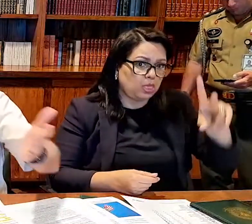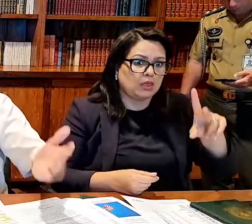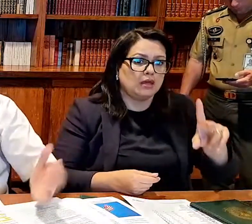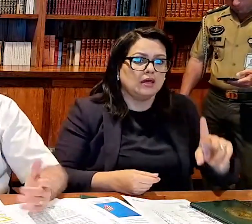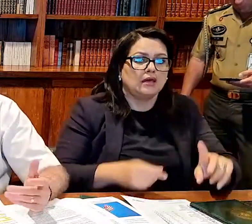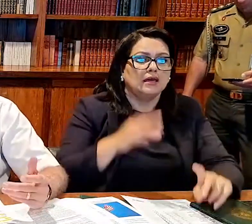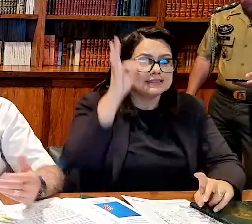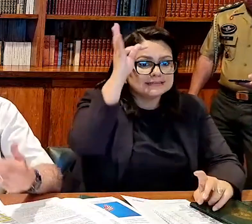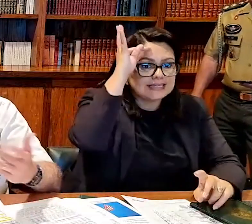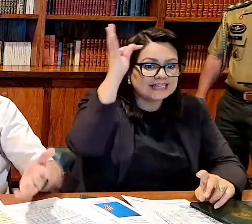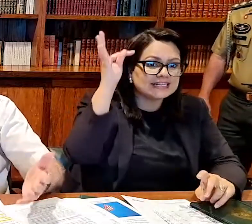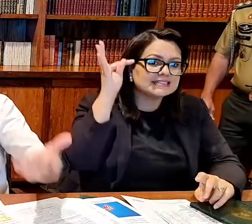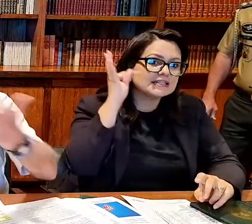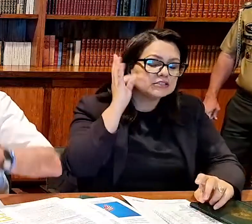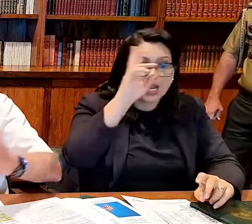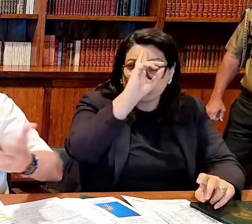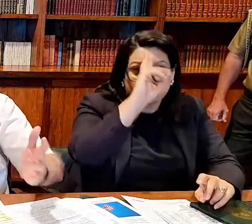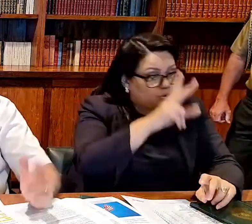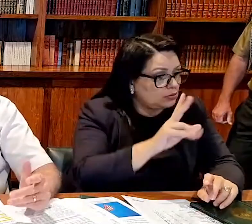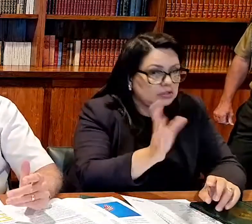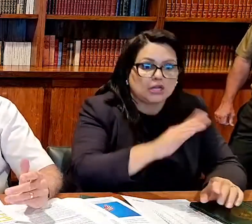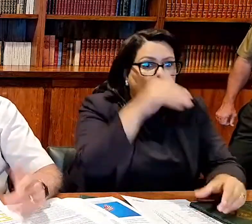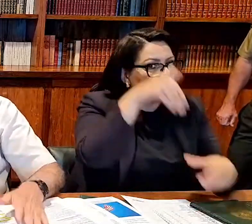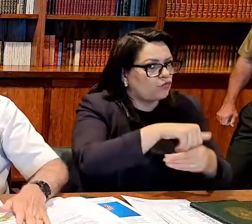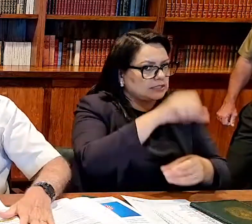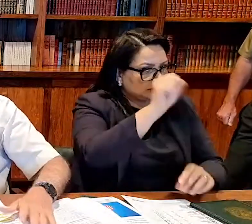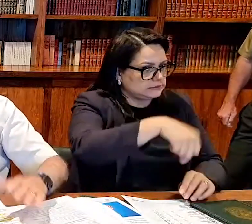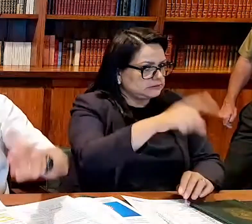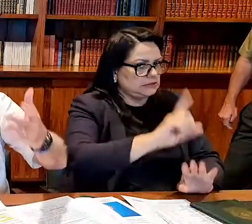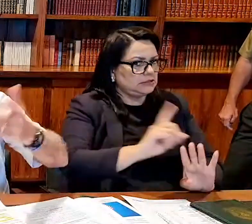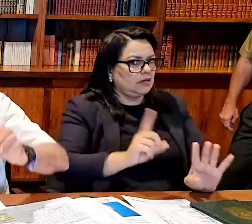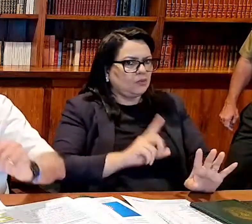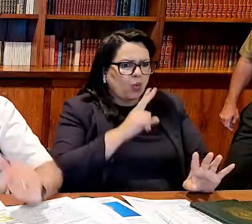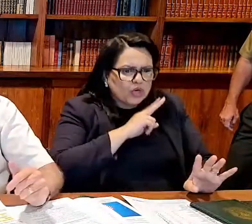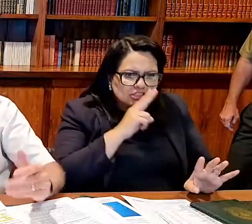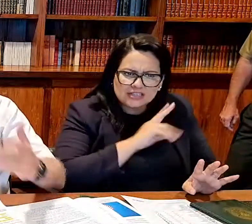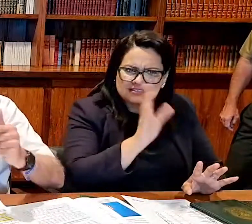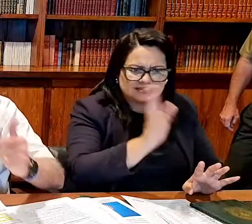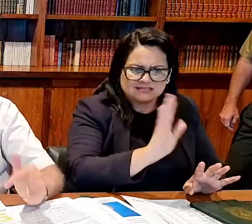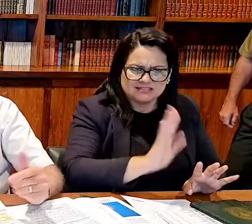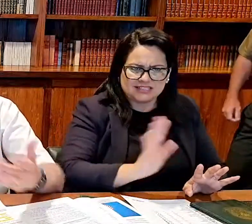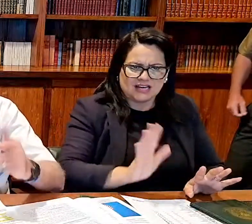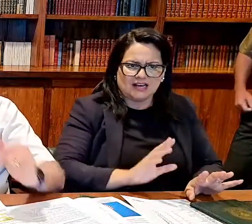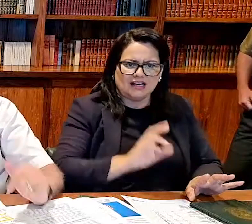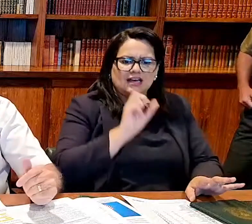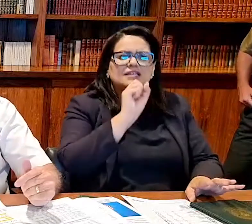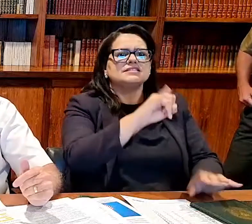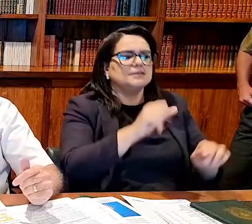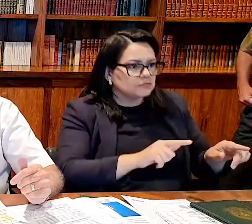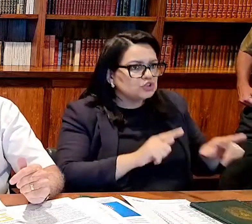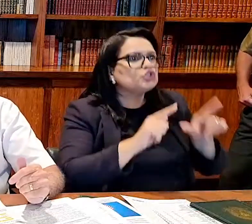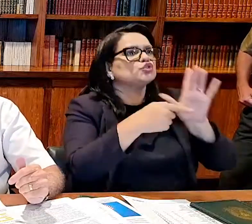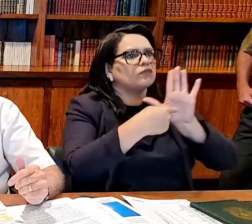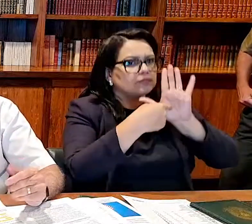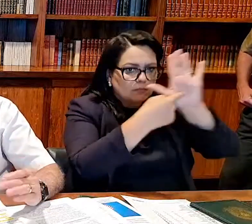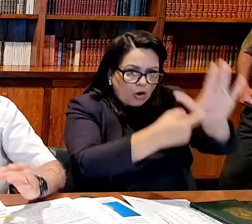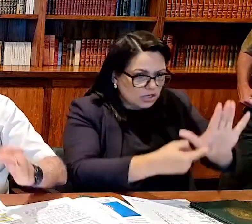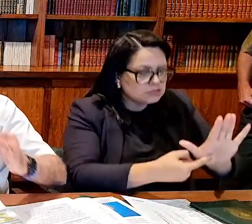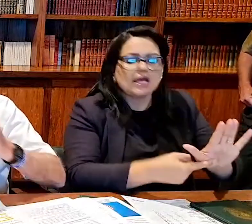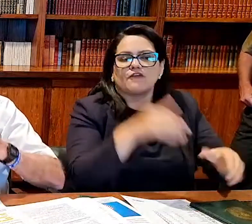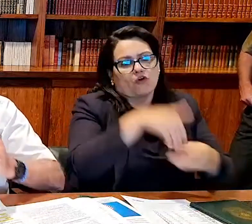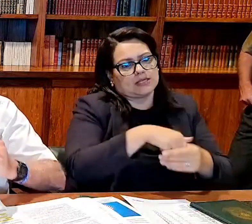Foi a Tereza Cristina, tá? Se equivocou, não vai votar mais sim nessa urgência, caso ela seja apresentada